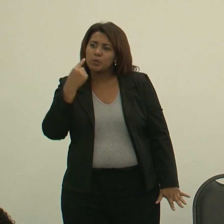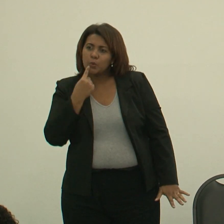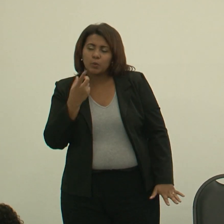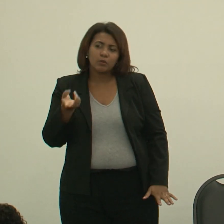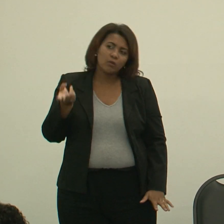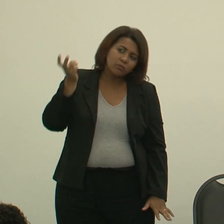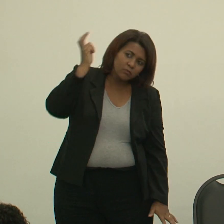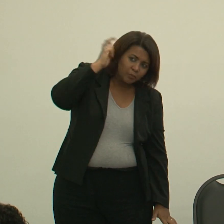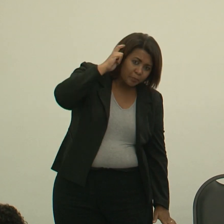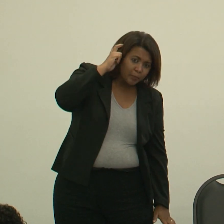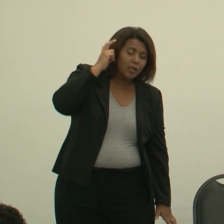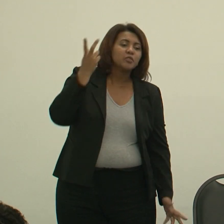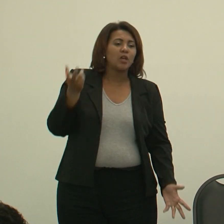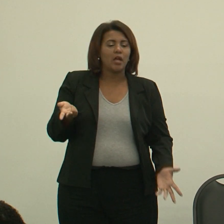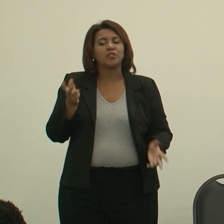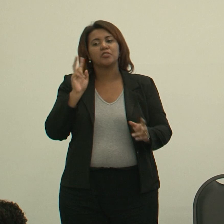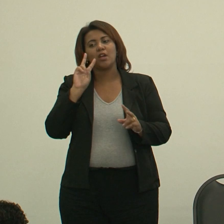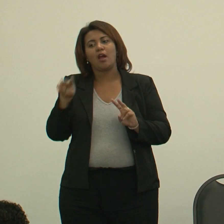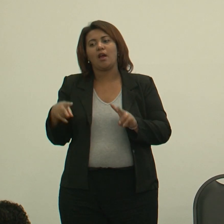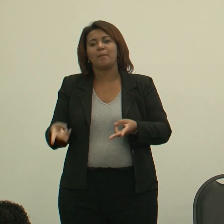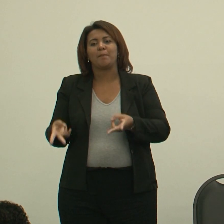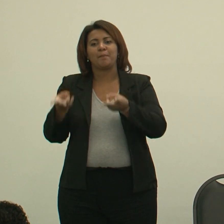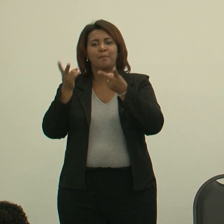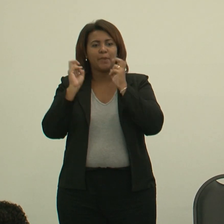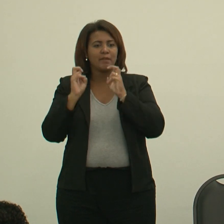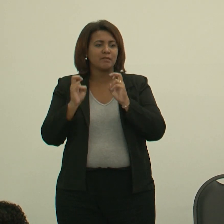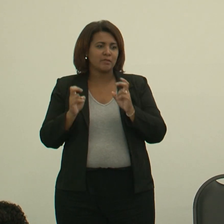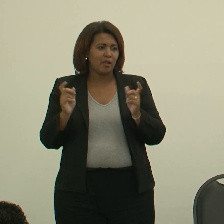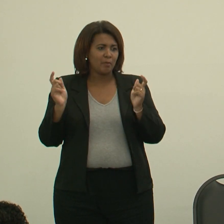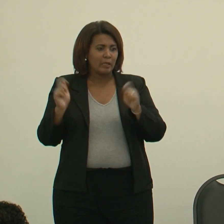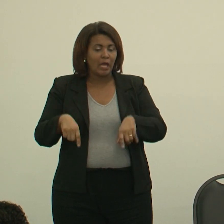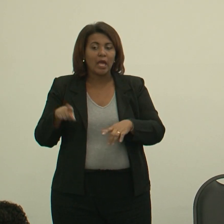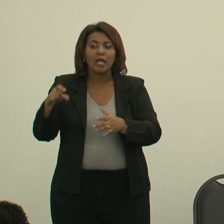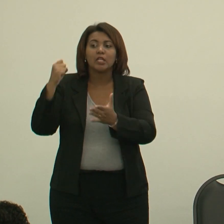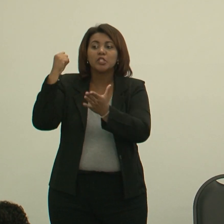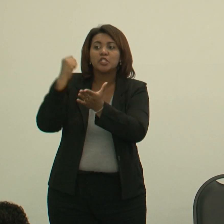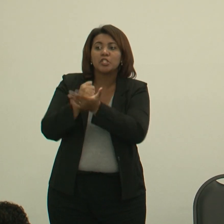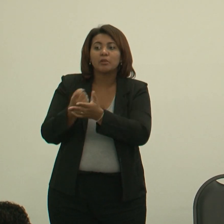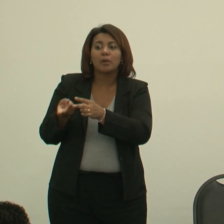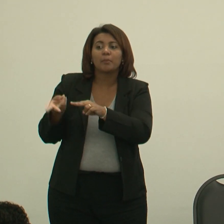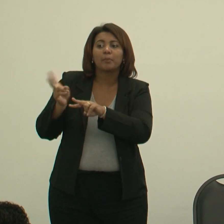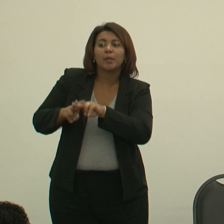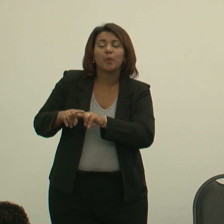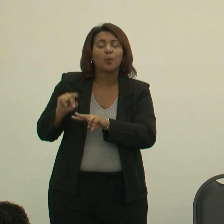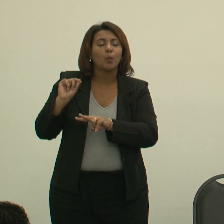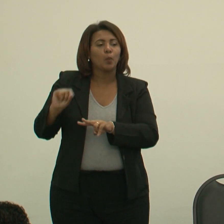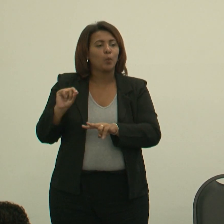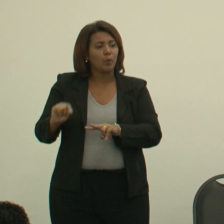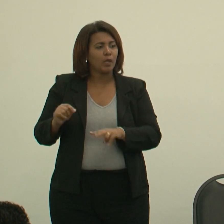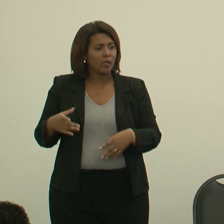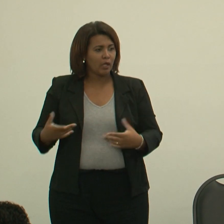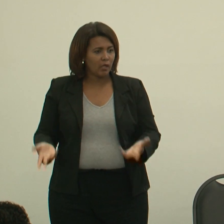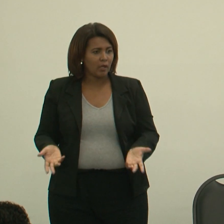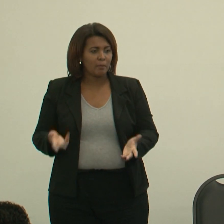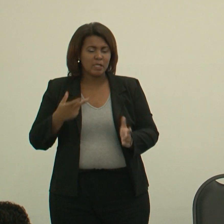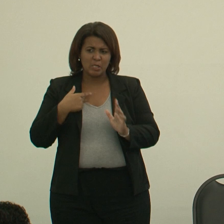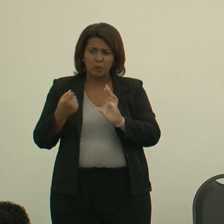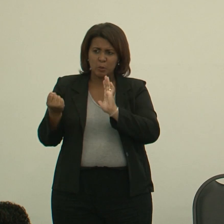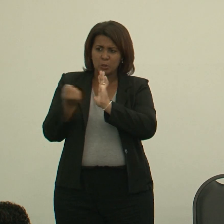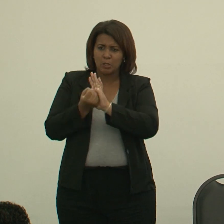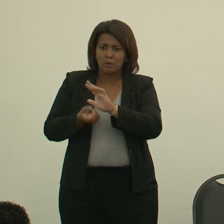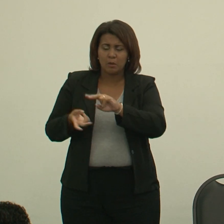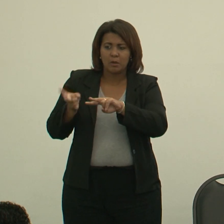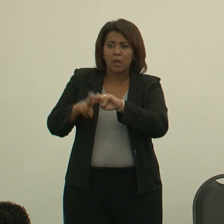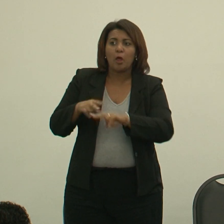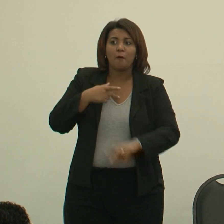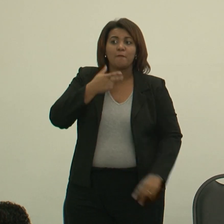implante coclear. Aí sim a gente vai começar a notar qual é o estigma dele. E muitas das vezes esse estigma não sou eu que dou, não sou eu